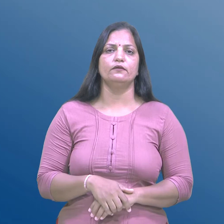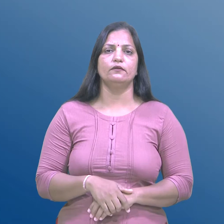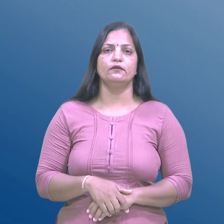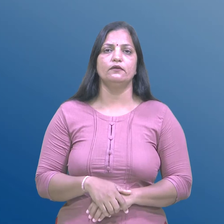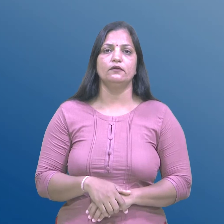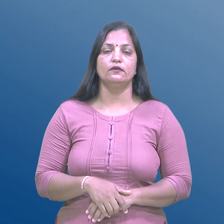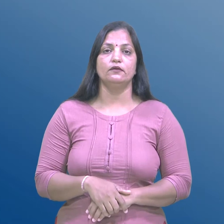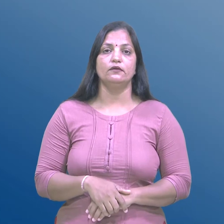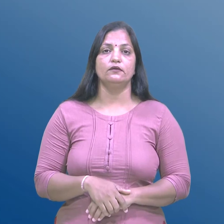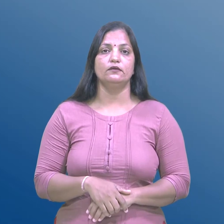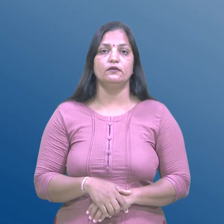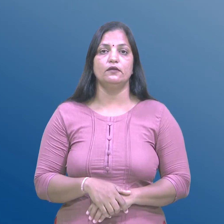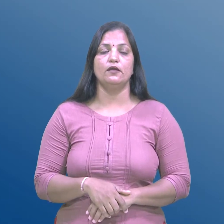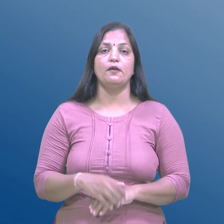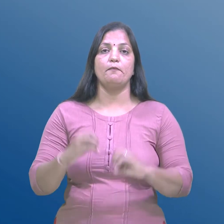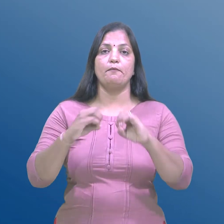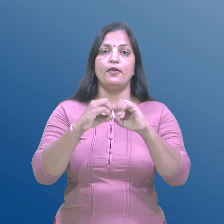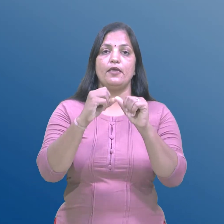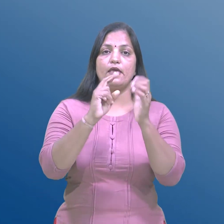માનદંડક બેન્ચમાર્ક